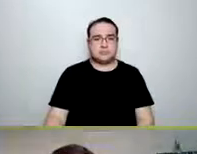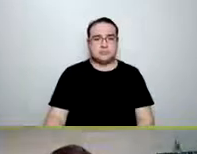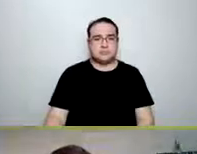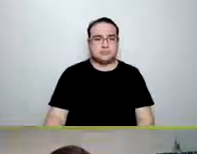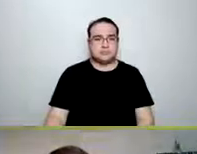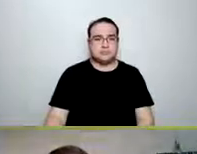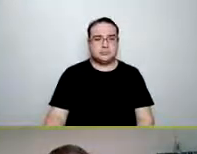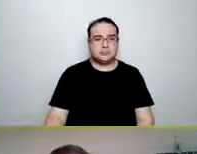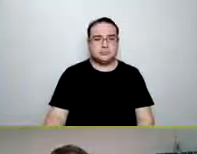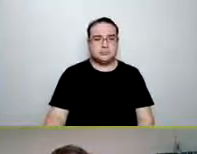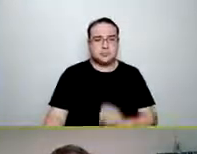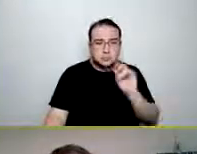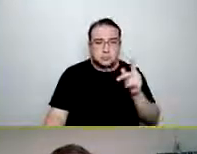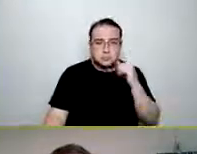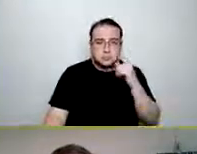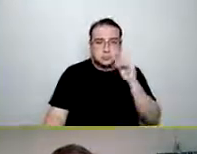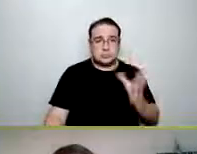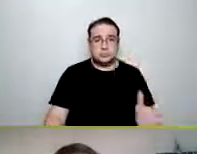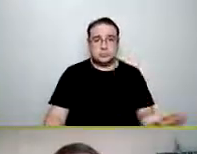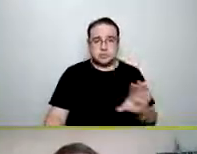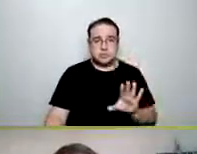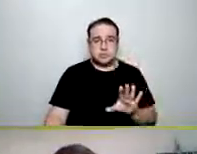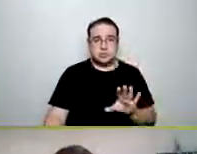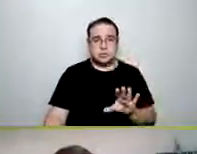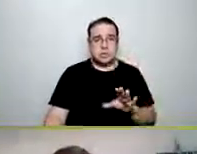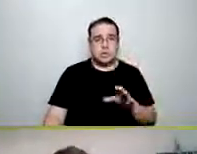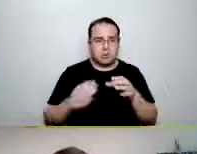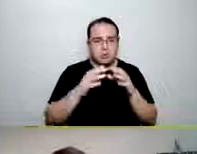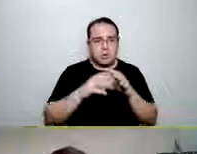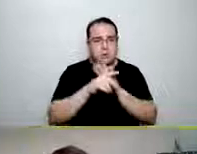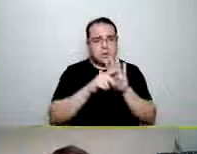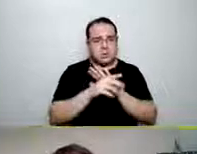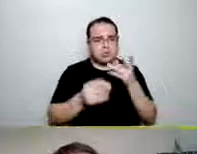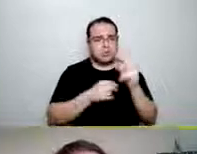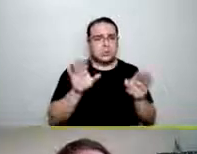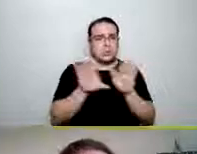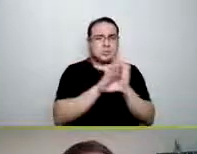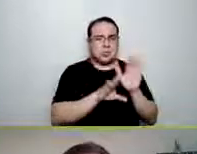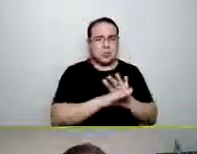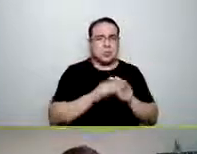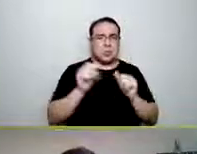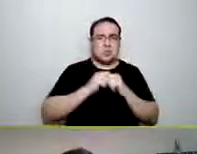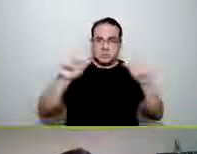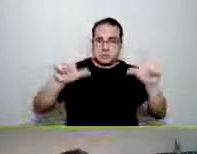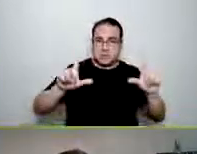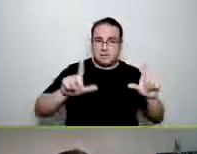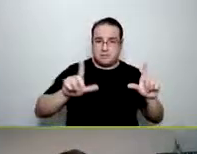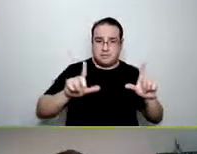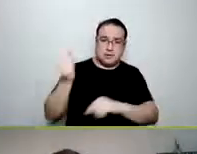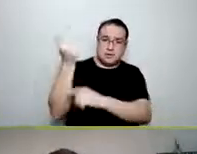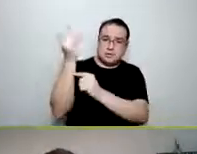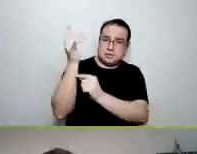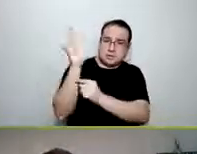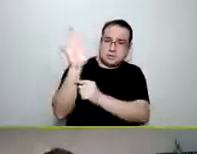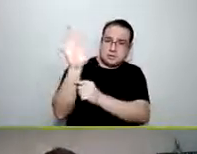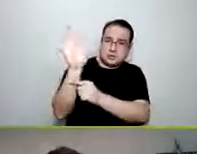Porque a tecnologia já está chegando nas aldeias, né? Não são os pesquisadores que estão trazendo as televisões, as antenas parabólicas,